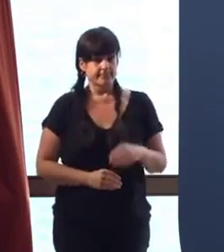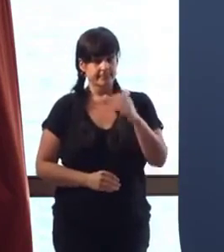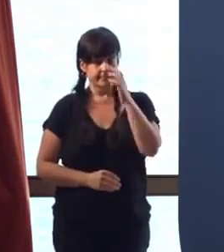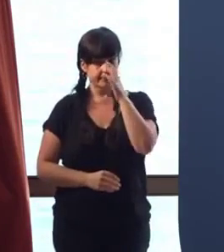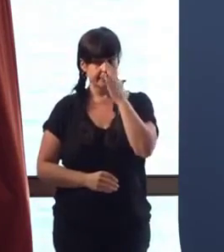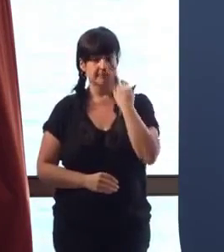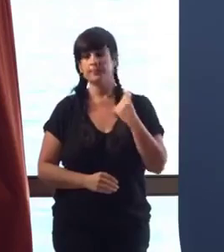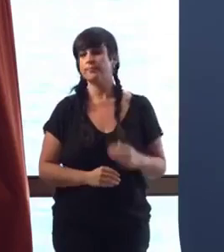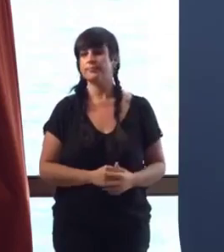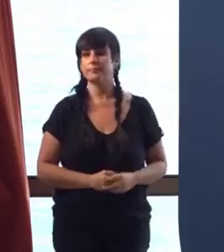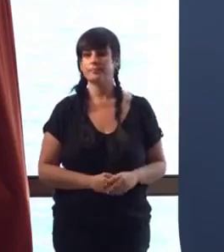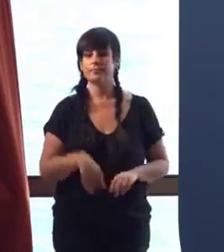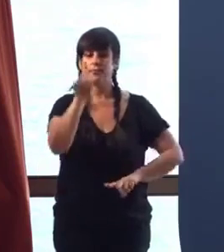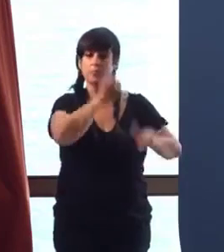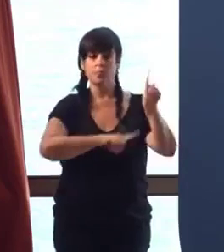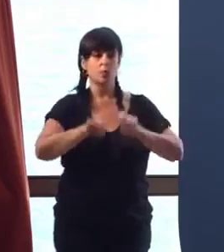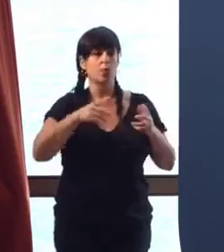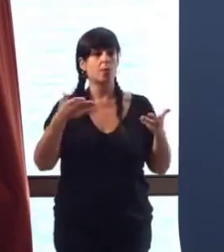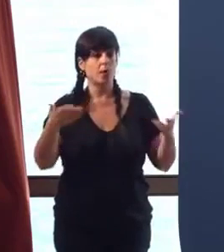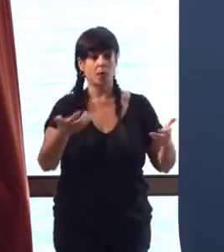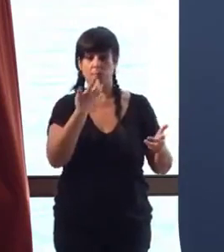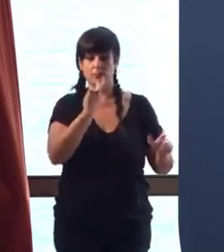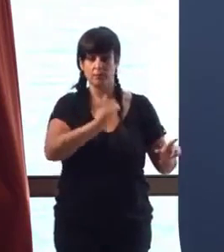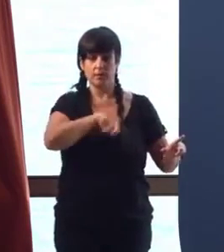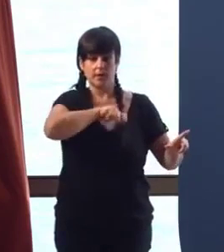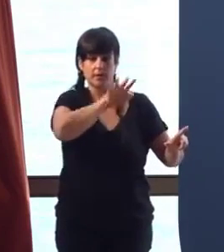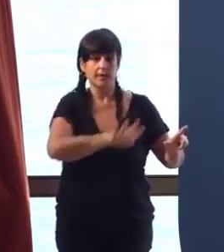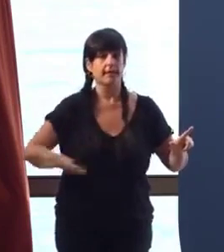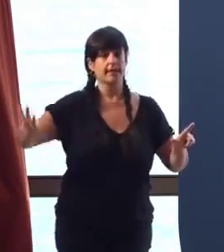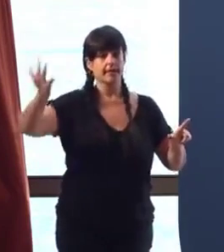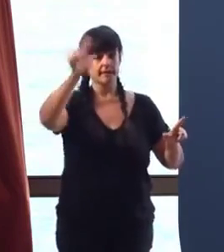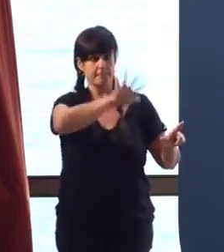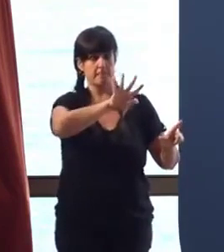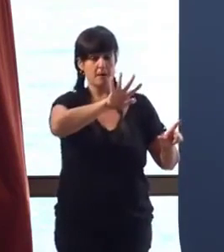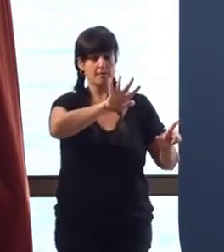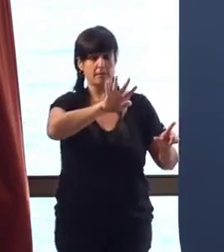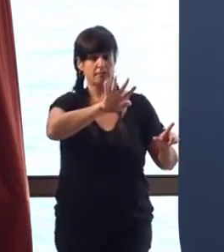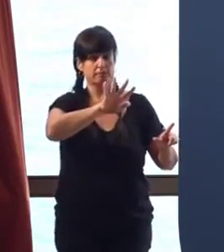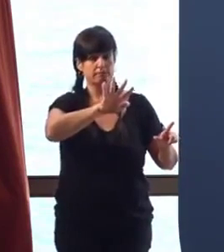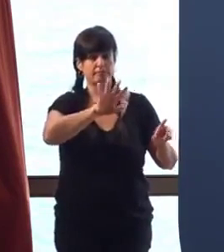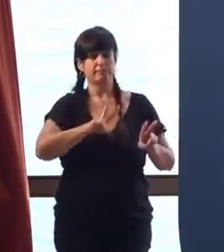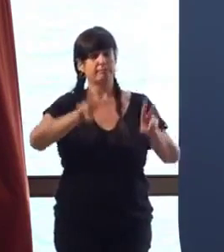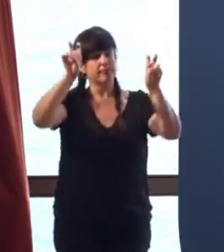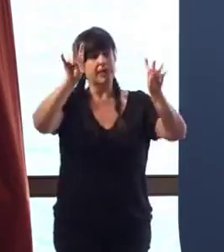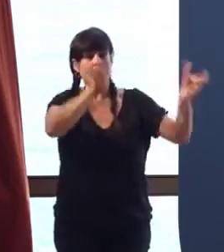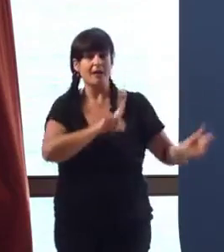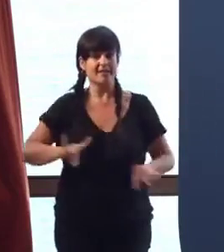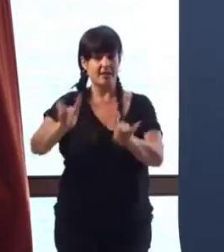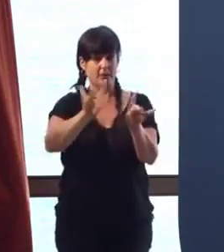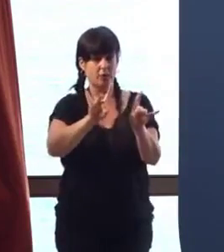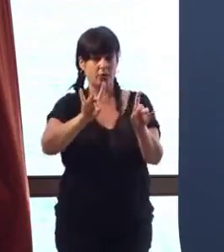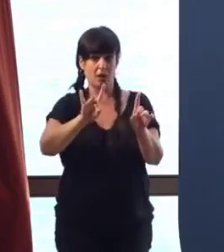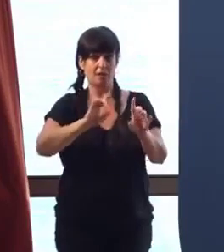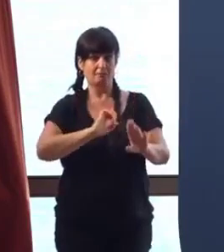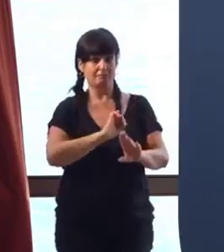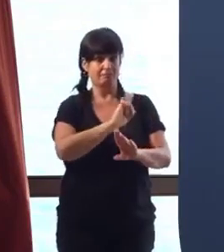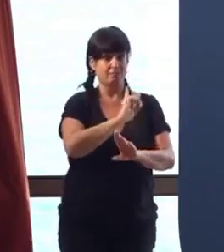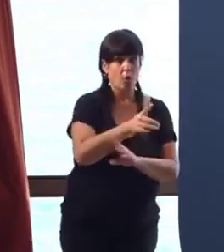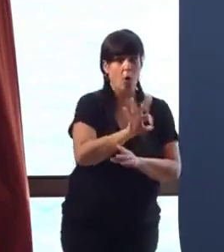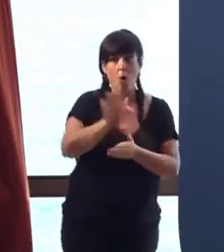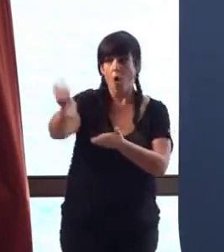El problema es que en el Estado español hay una cuestión territorial que no se puede resolver ni con imposiciones ni con centralismos